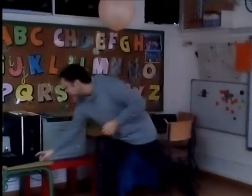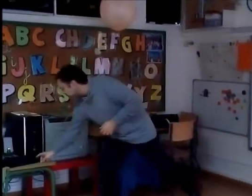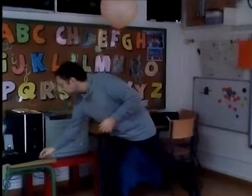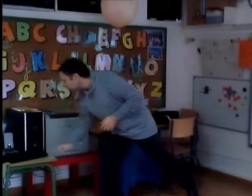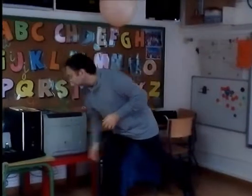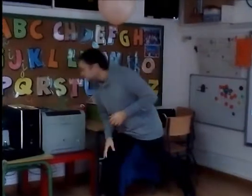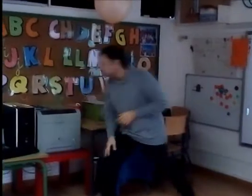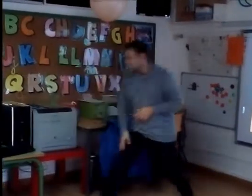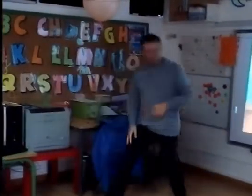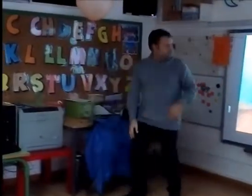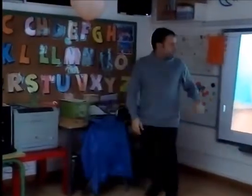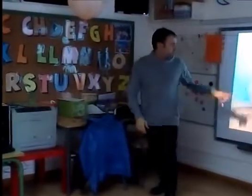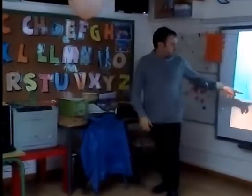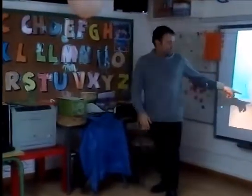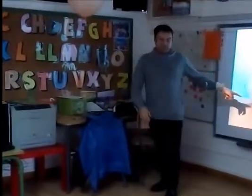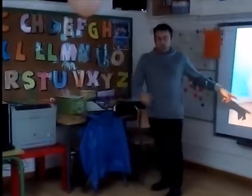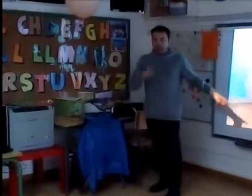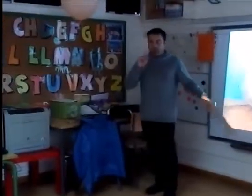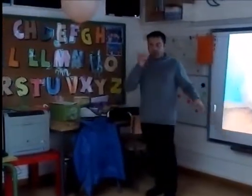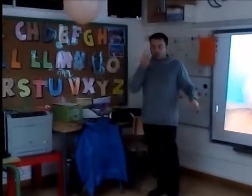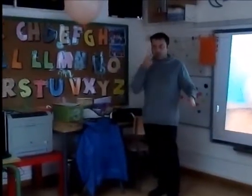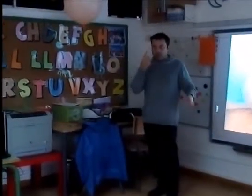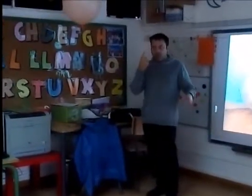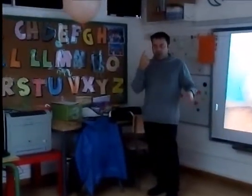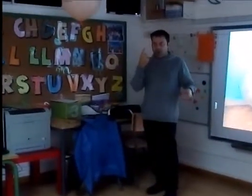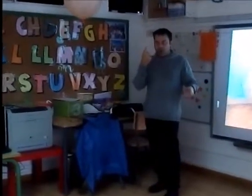encontró, mira,